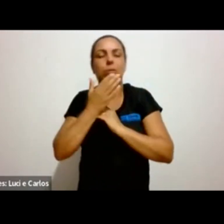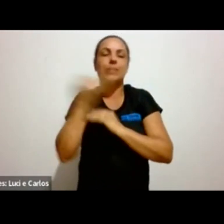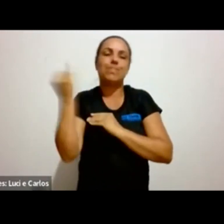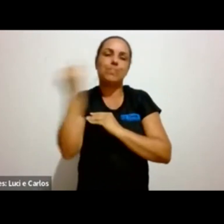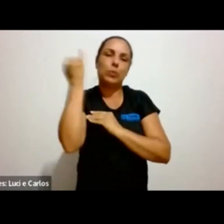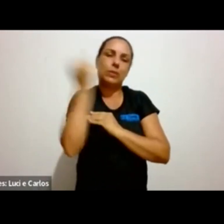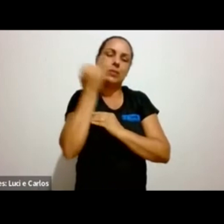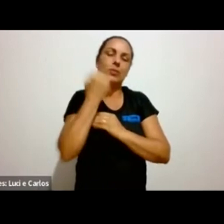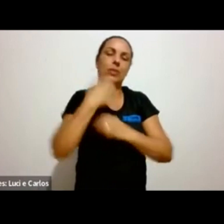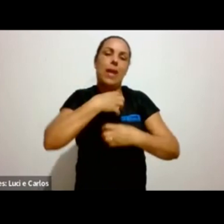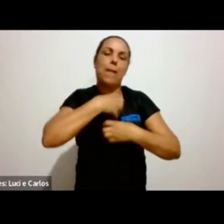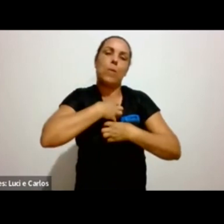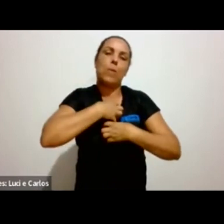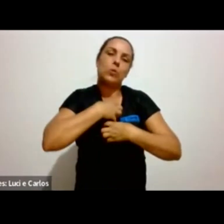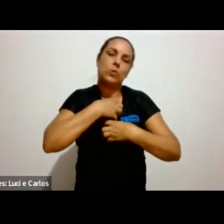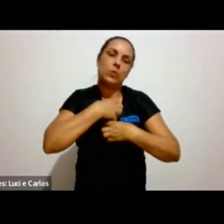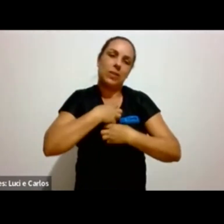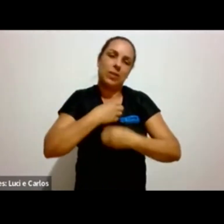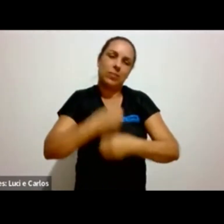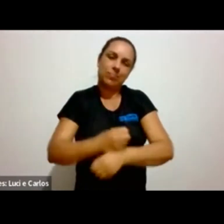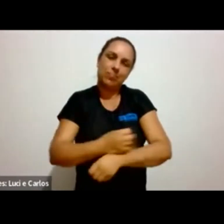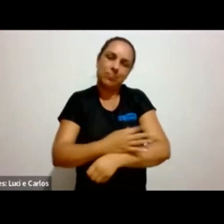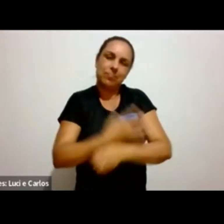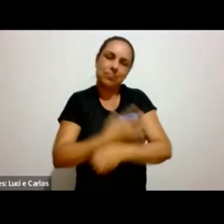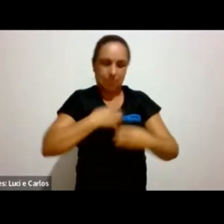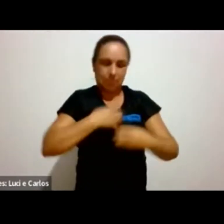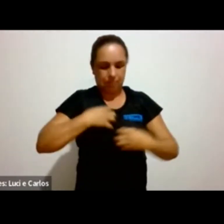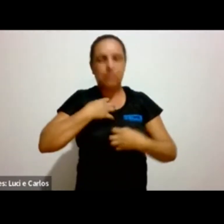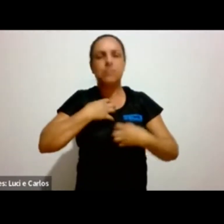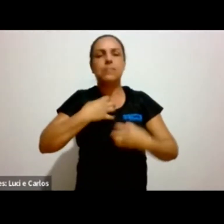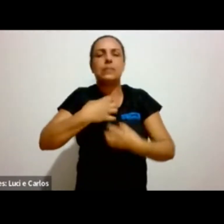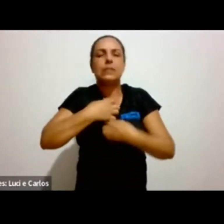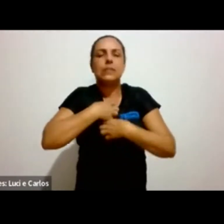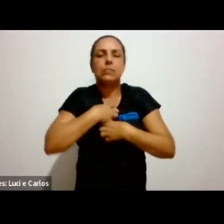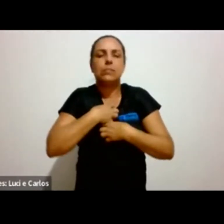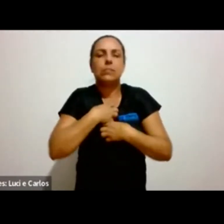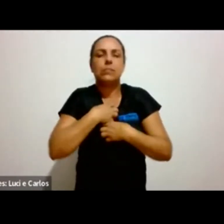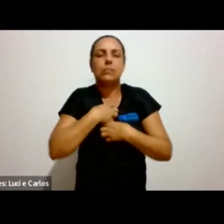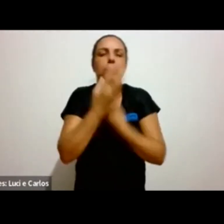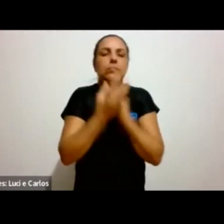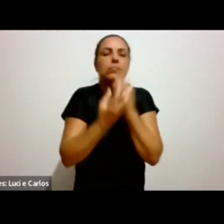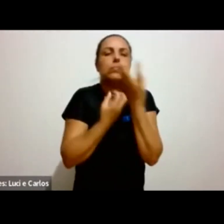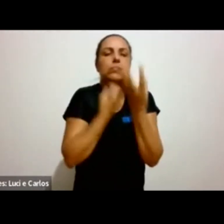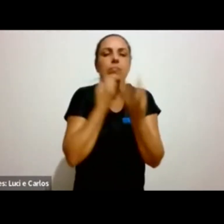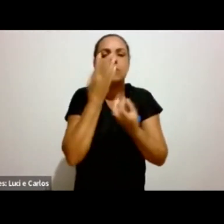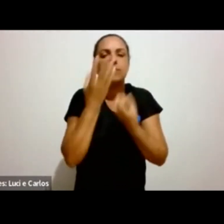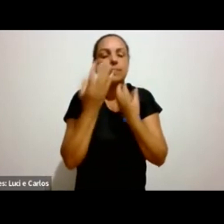para vocês que existe uma técnica correta e essa técnica ela é